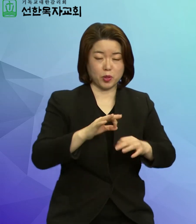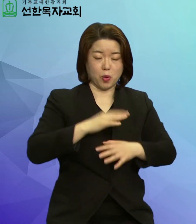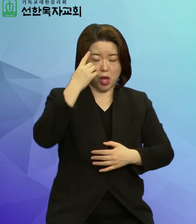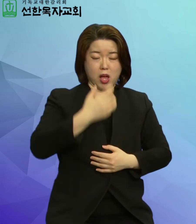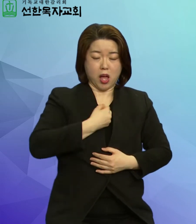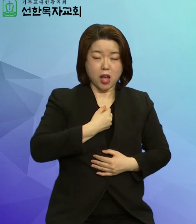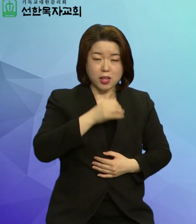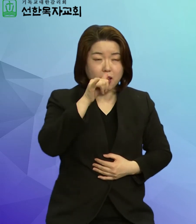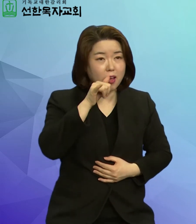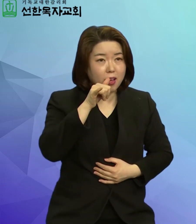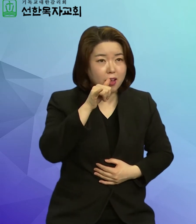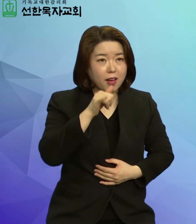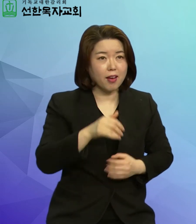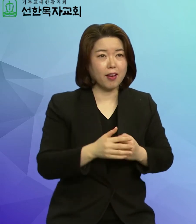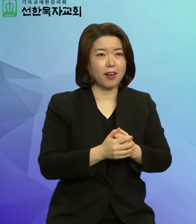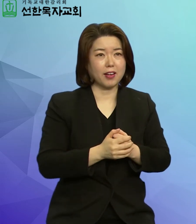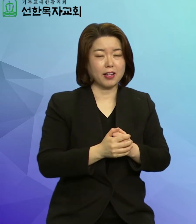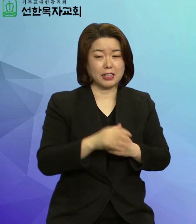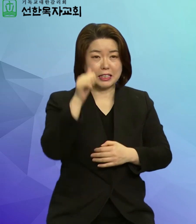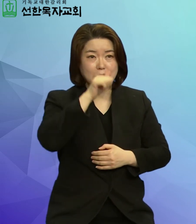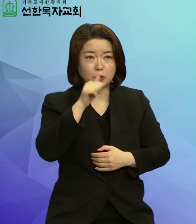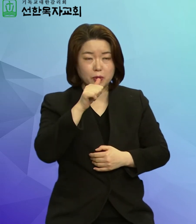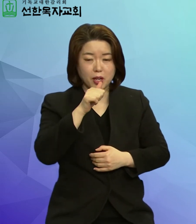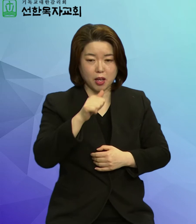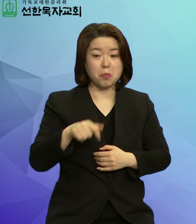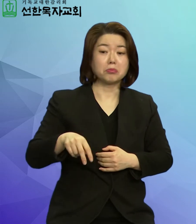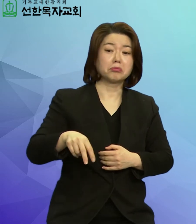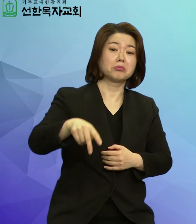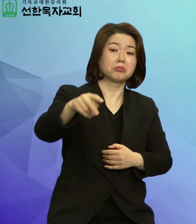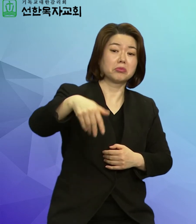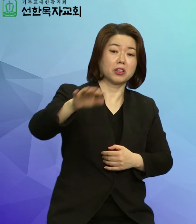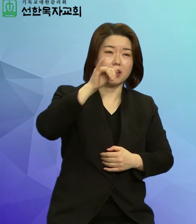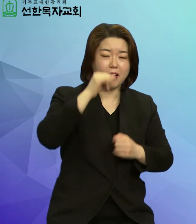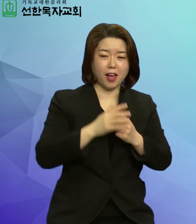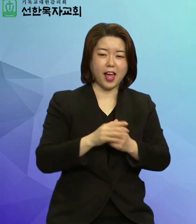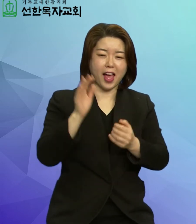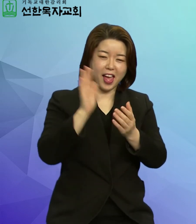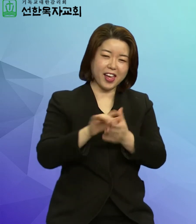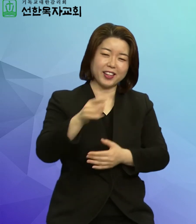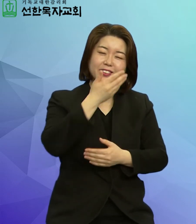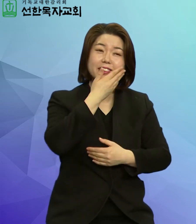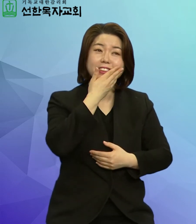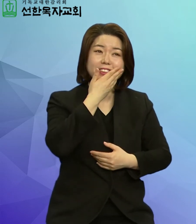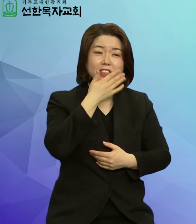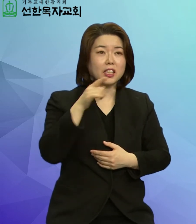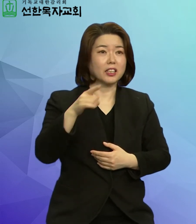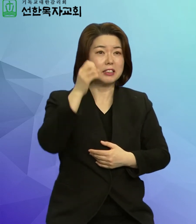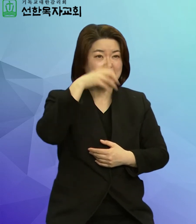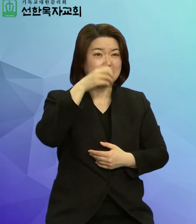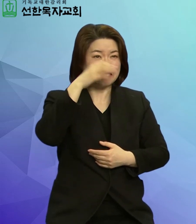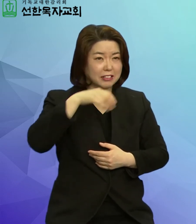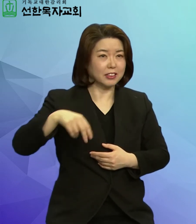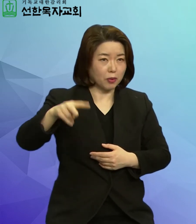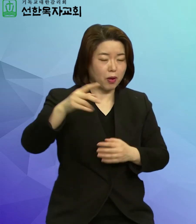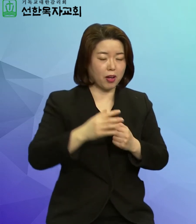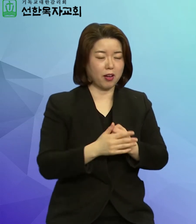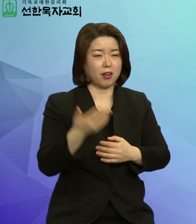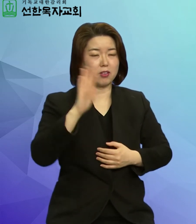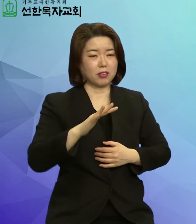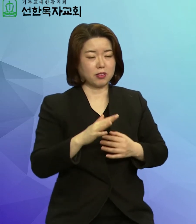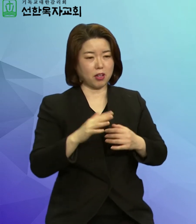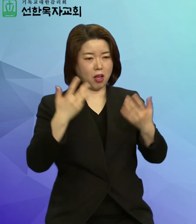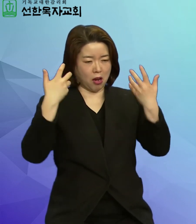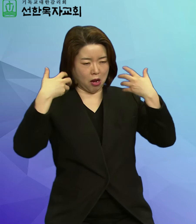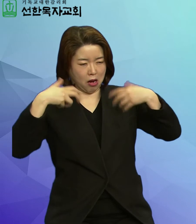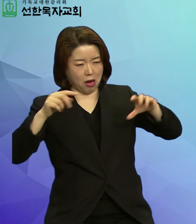느낌이세요? 놀라고 충격받습니까? 그럼 고양이가 지나가는구나, 또는 아우 귀엽네, 그렇게 지나가죠.